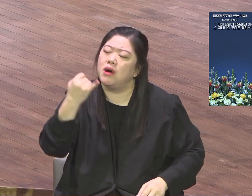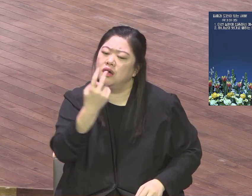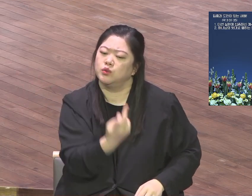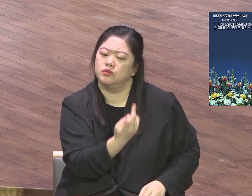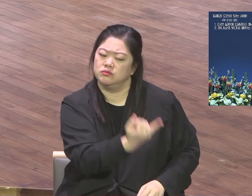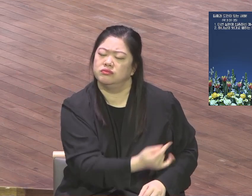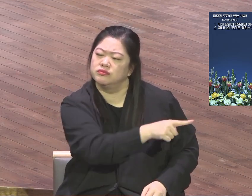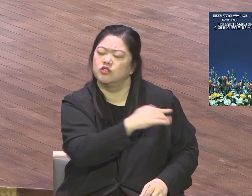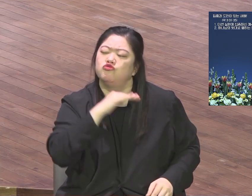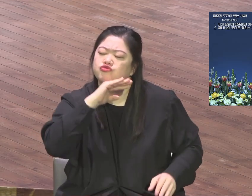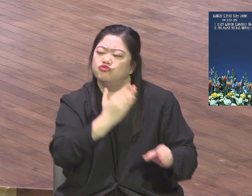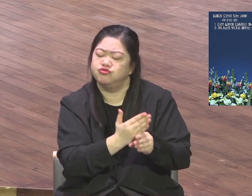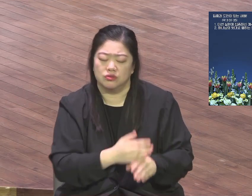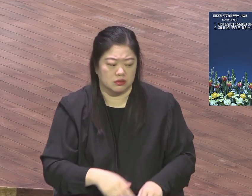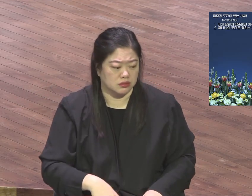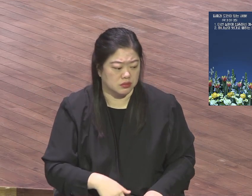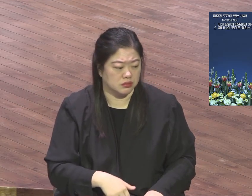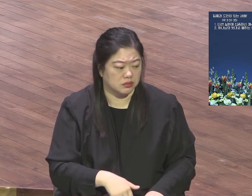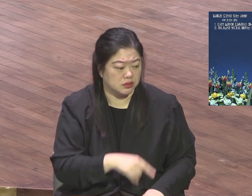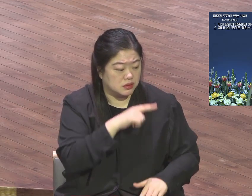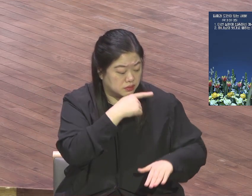동생이냐?